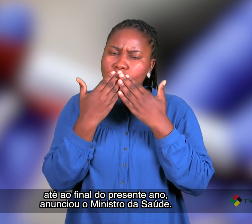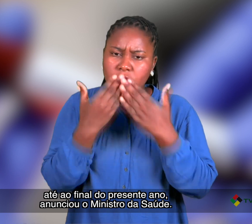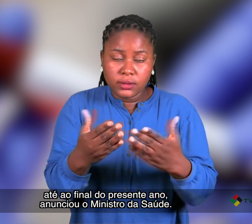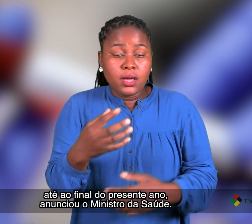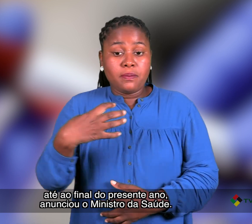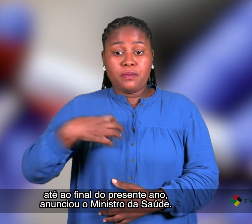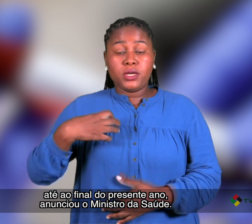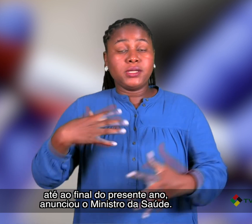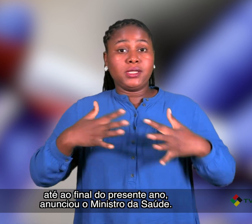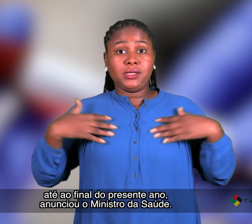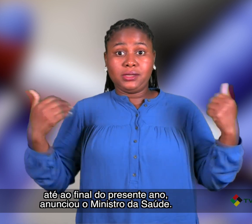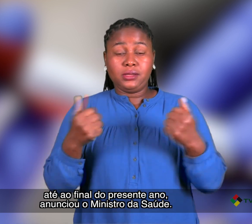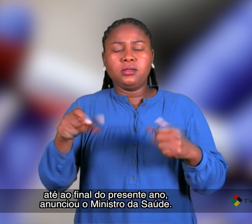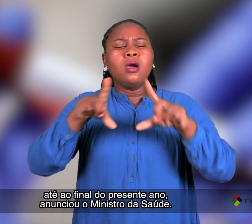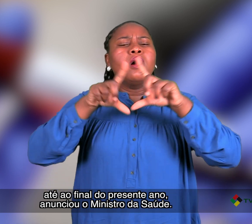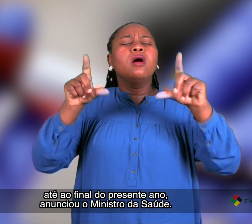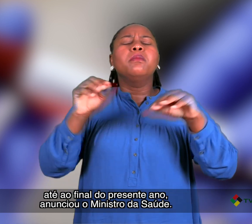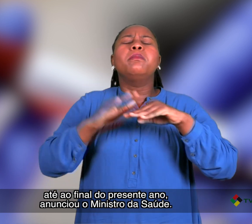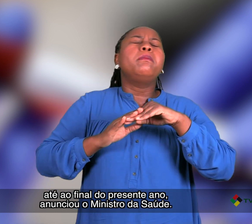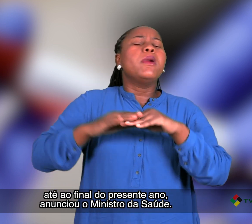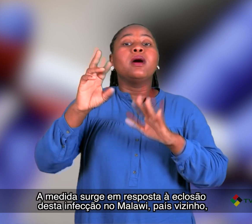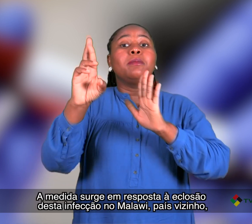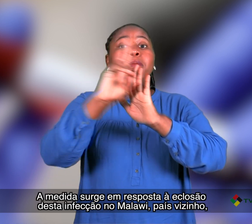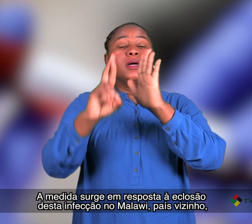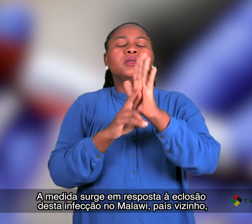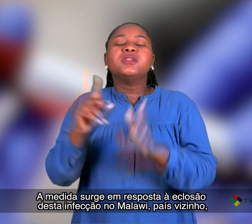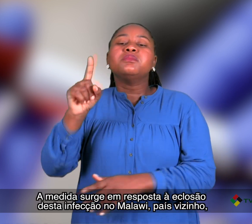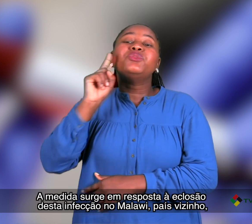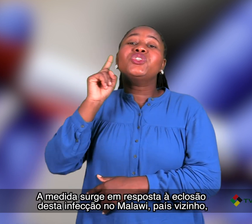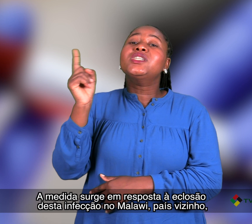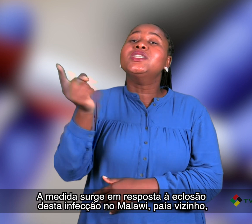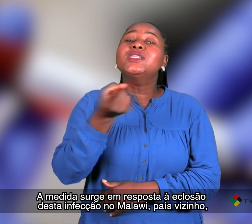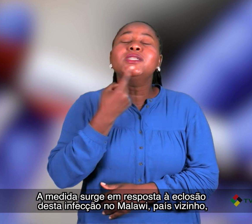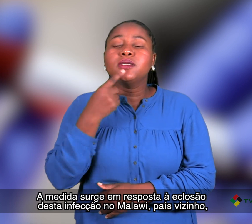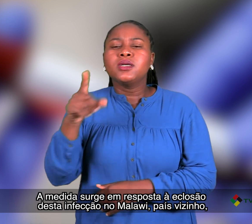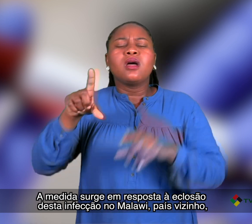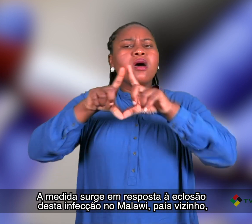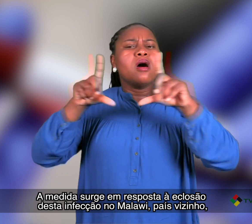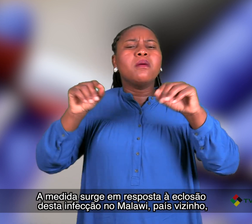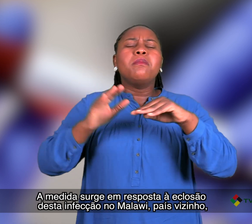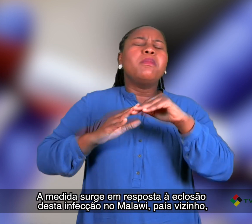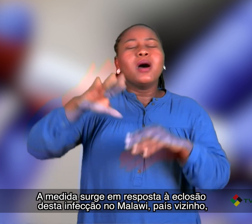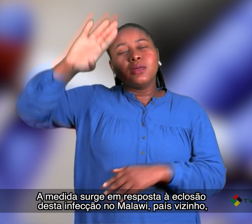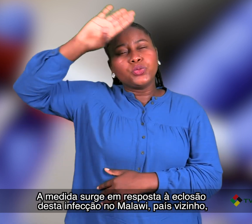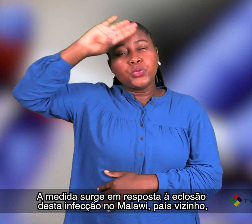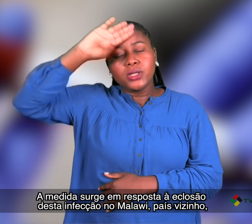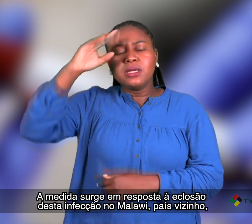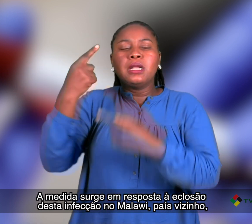anunciou o Ministro da Saúde. A medida surge em resposta à eclosão desta infeição no Malaui, país vizinho,